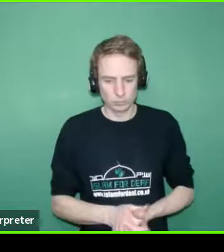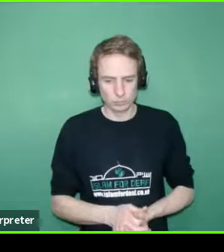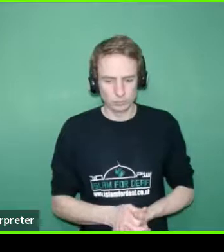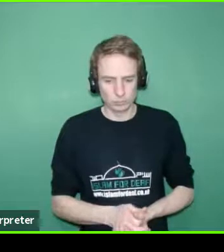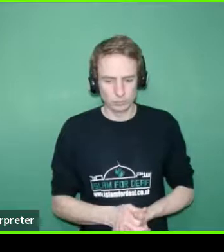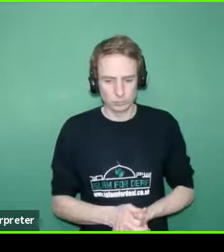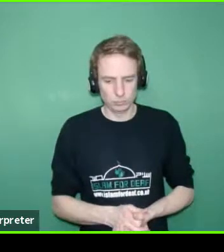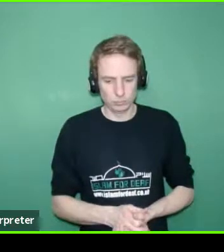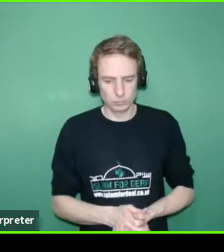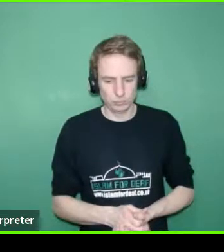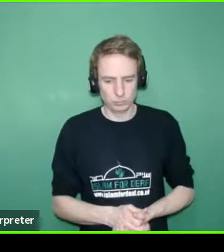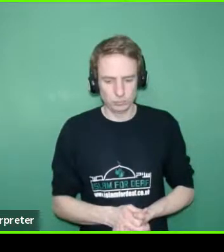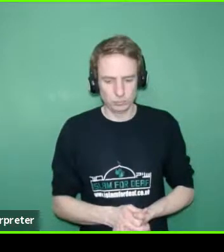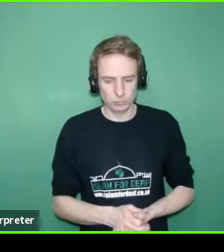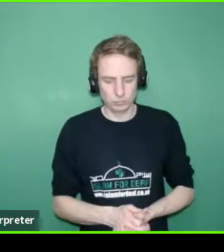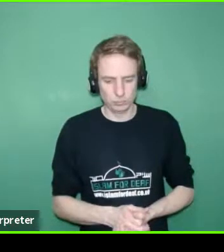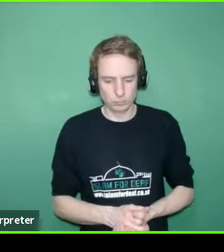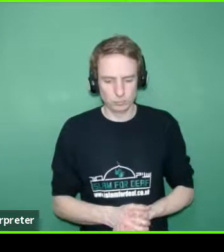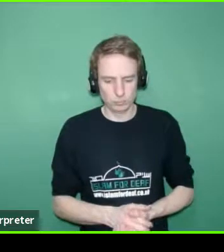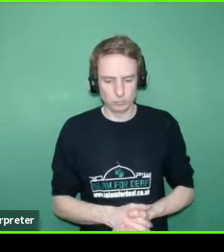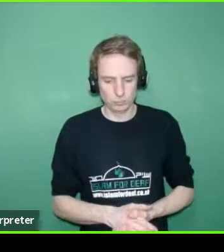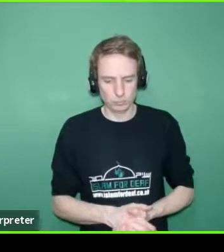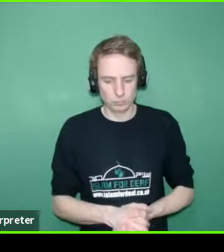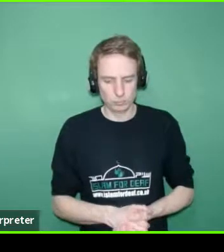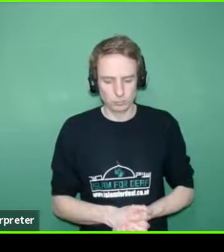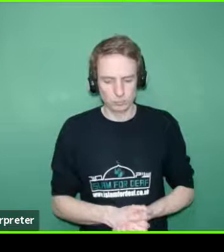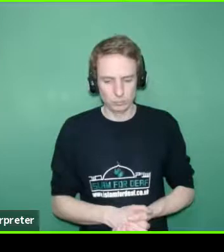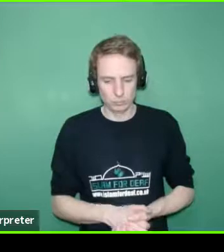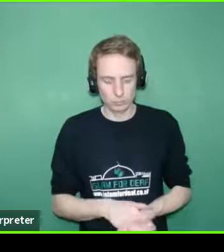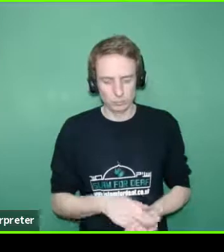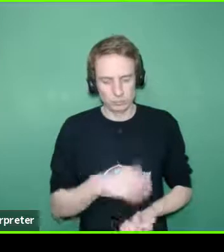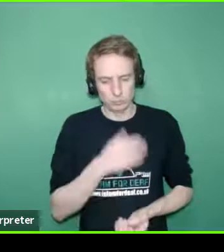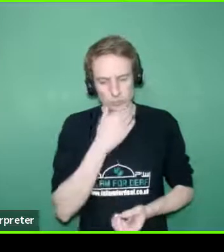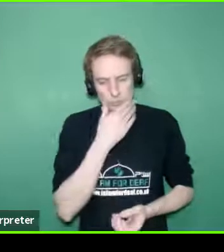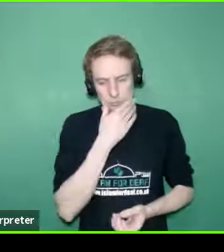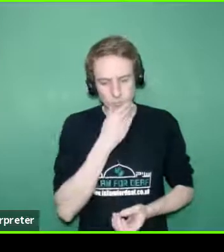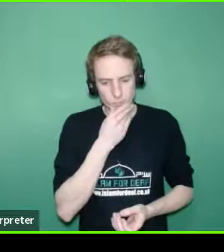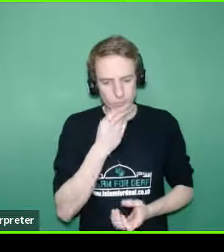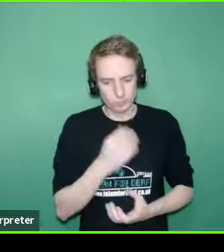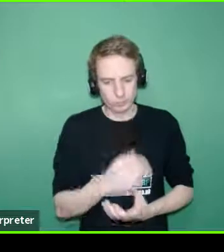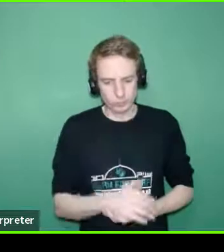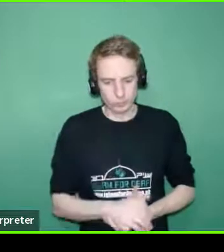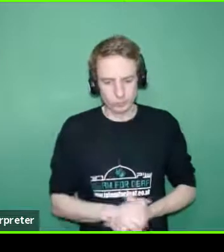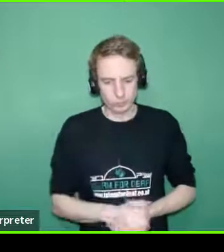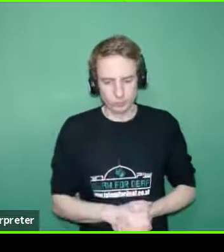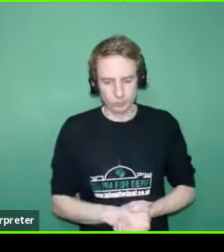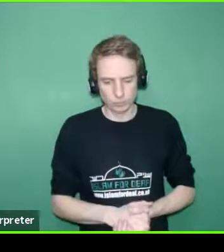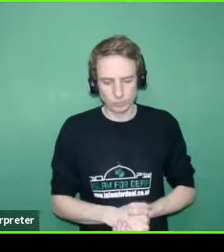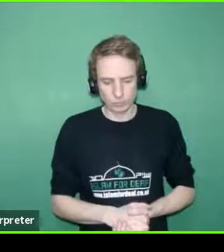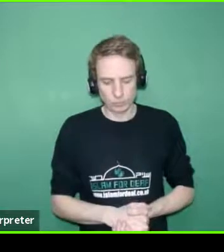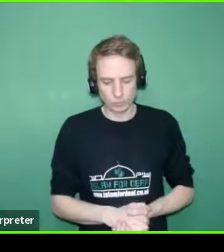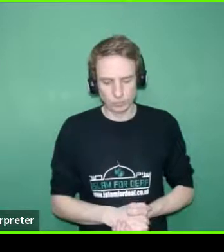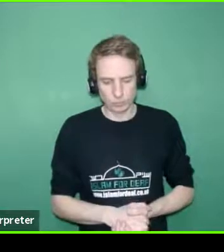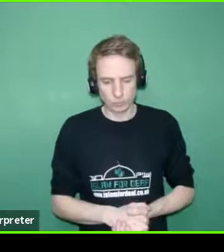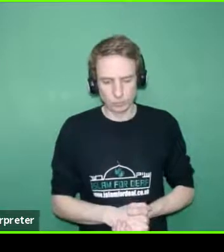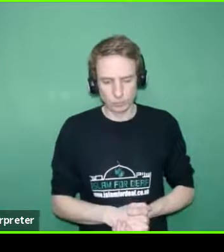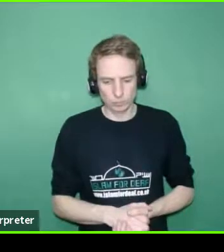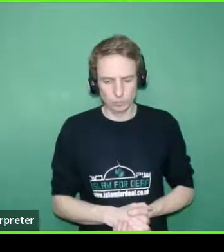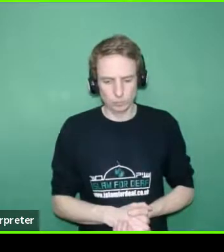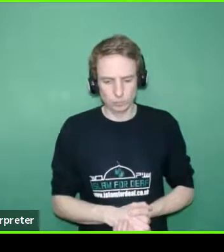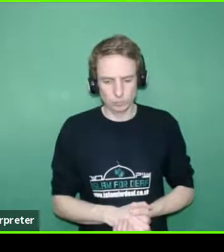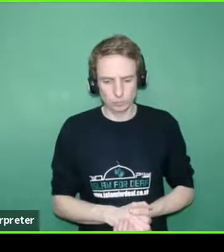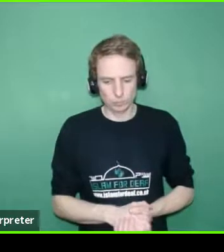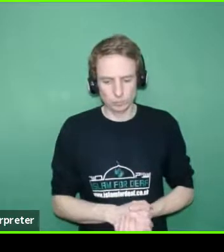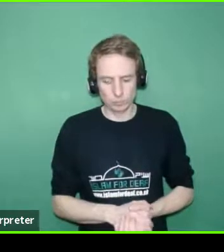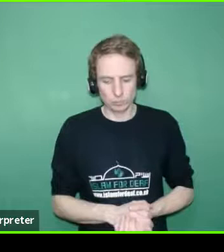رجب للذبح، فيذبحون في رجب من أجل رجب، فإن هذا محرم ولا